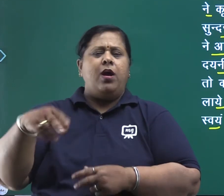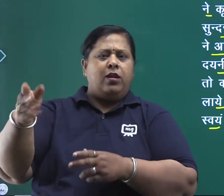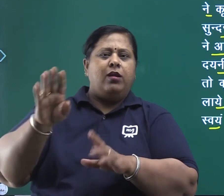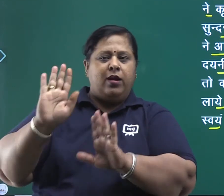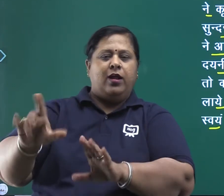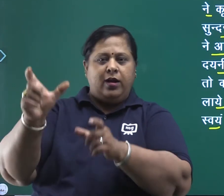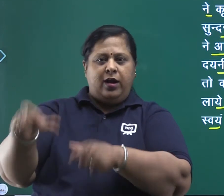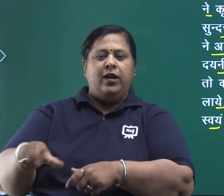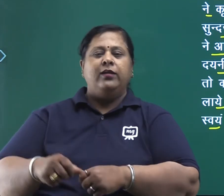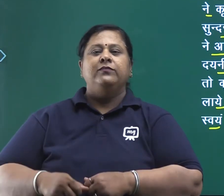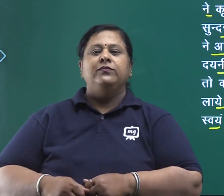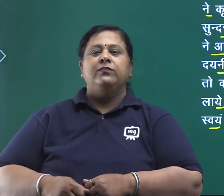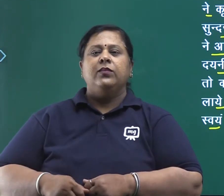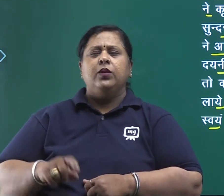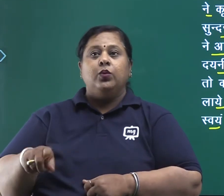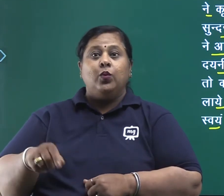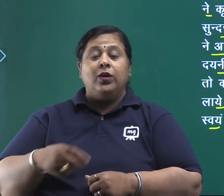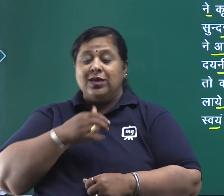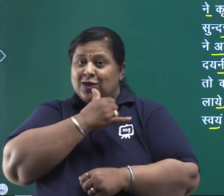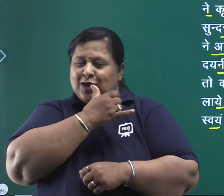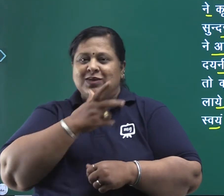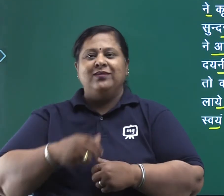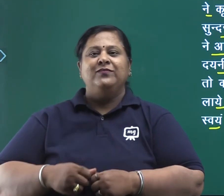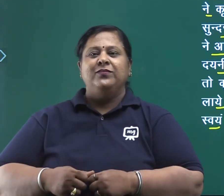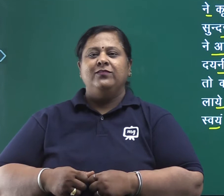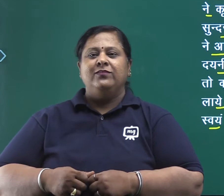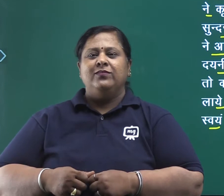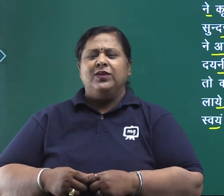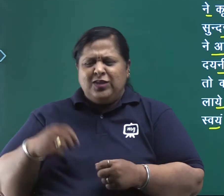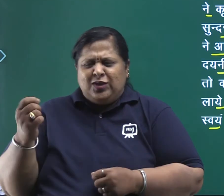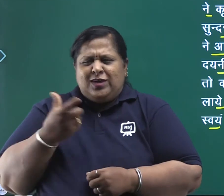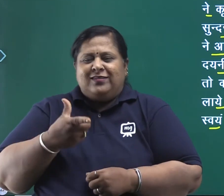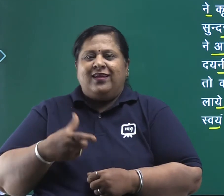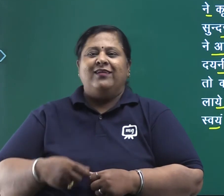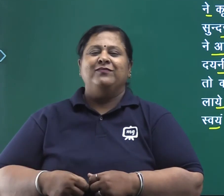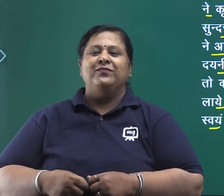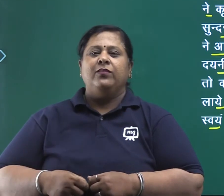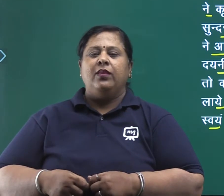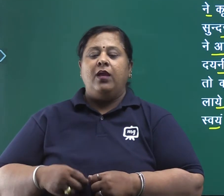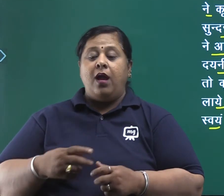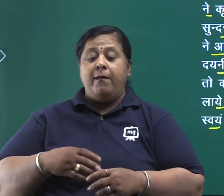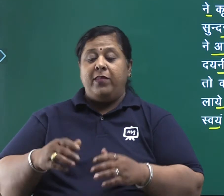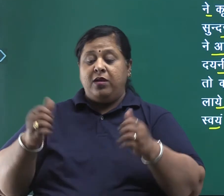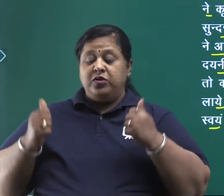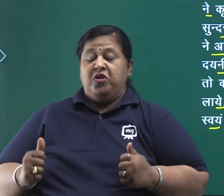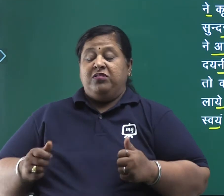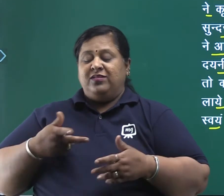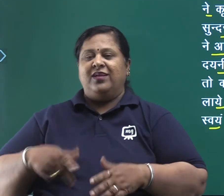है, तो श्री कृष्ण झट से अपने सिंहासन